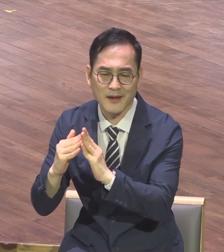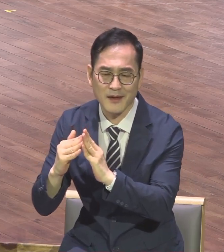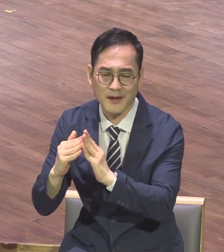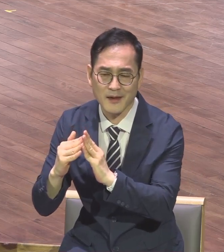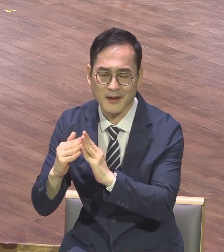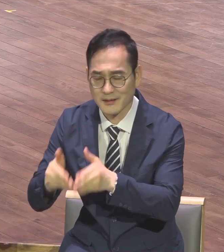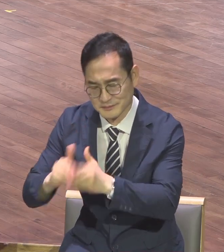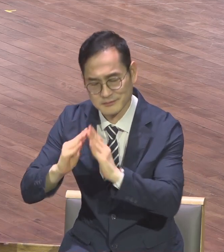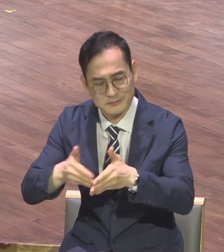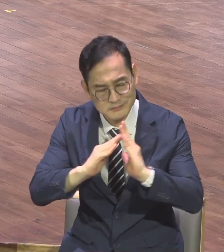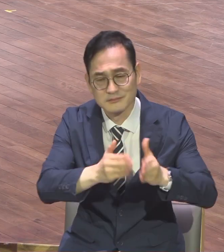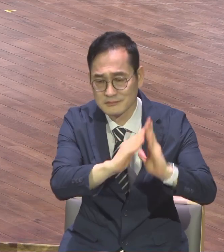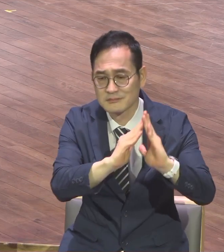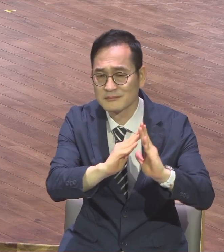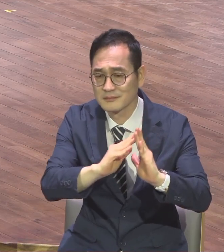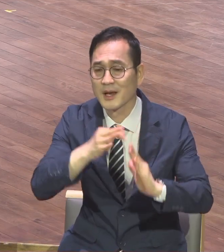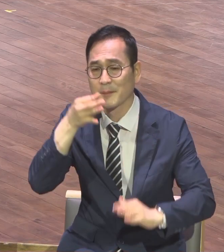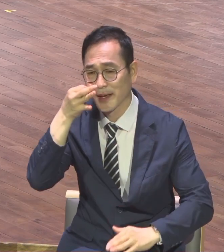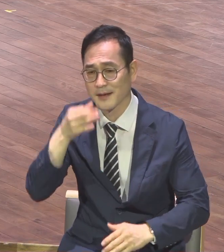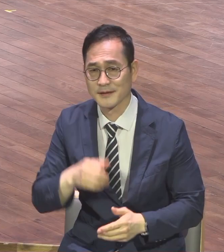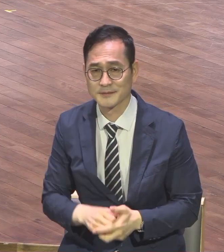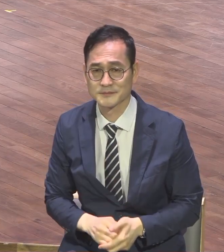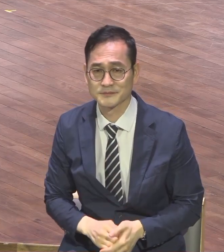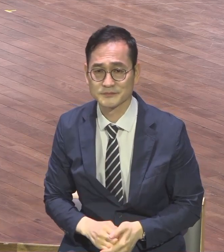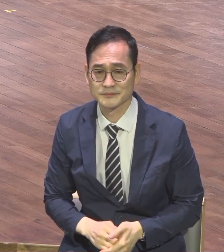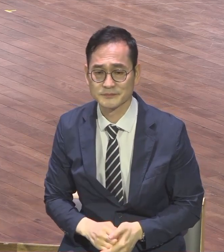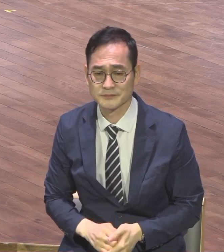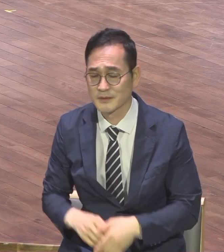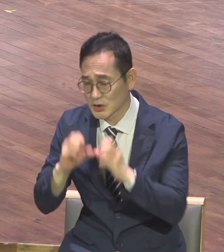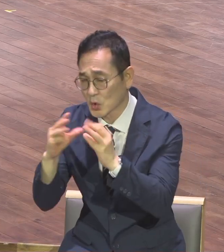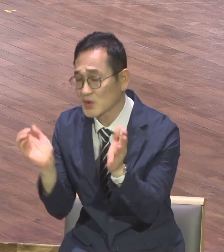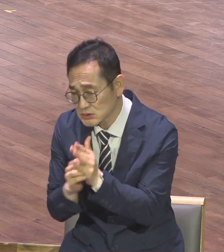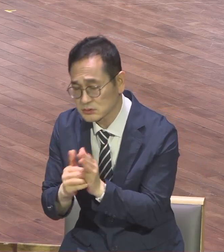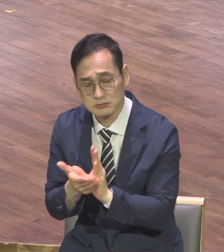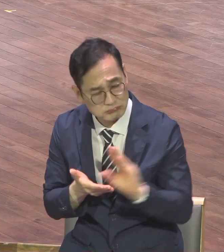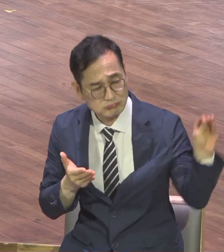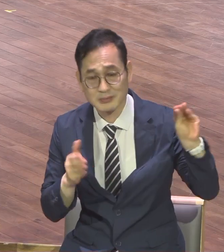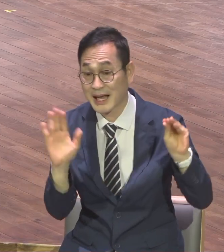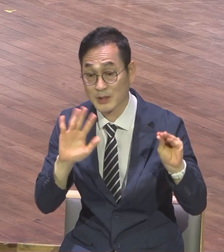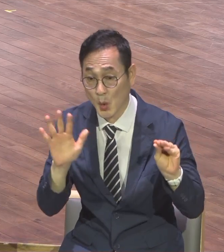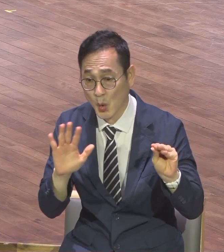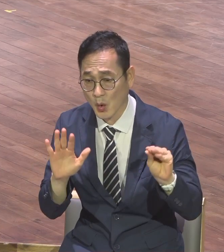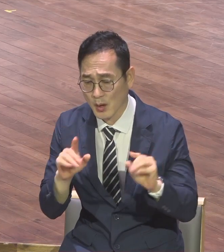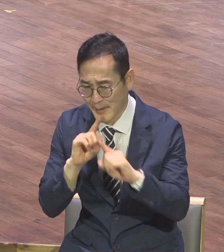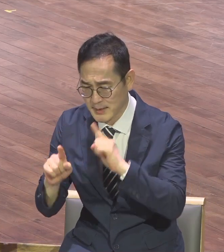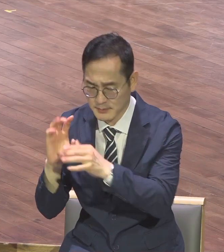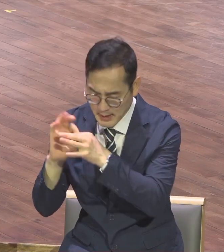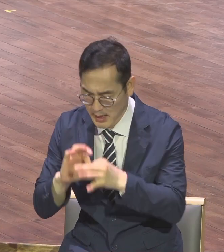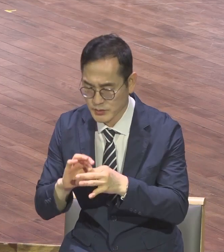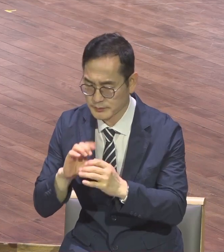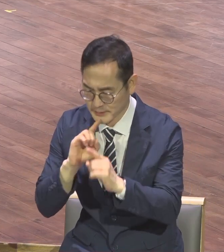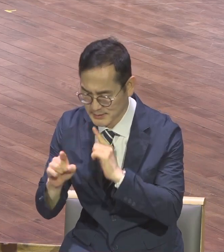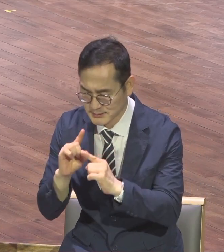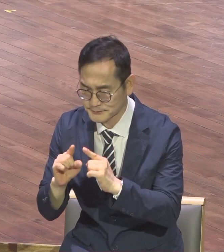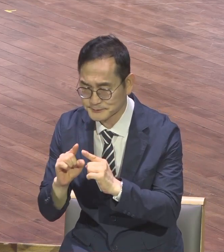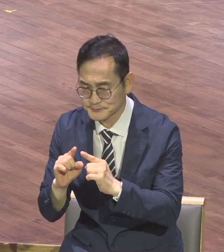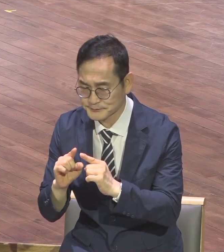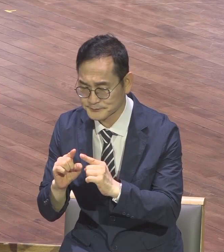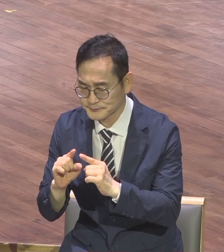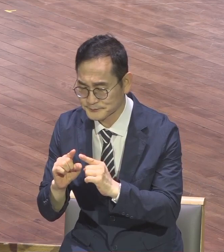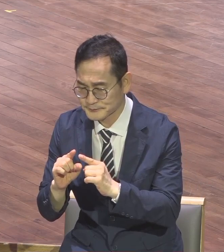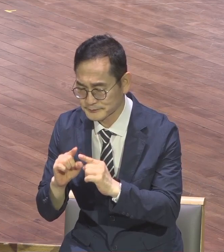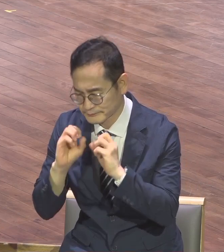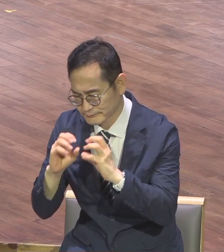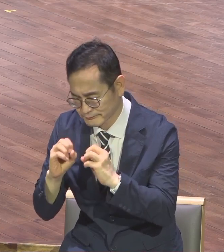세웠는지, 그게 그냥 지나가고 끝나는 게 아니고 계속해서 말씀을 받기 원하는 제자를